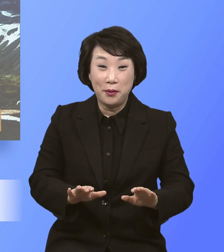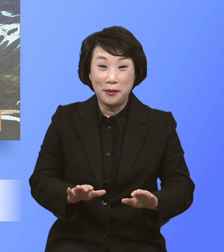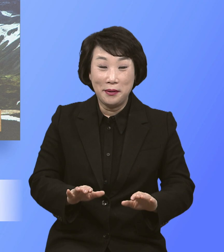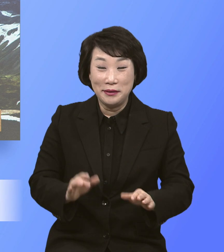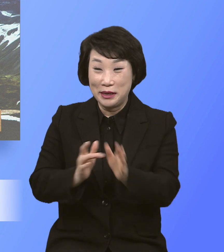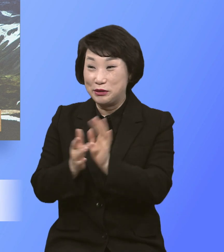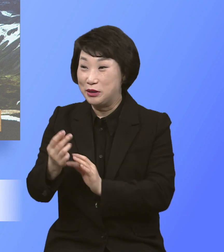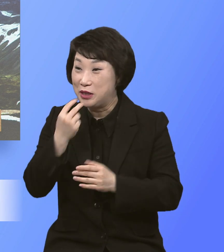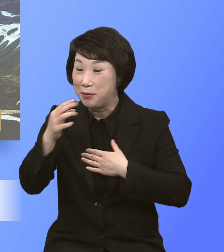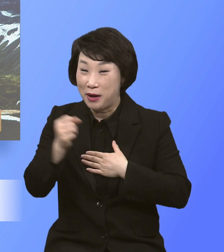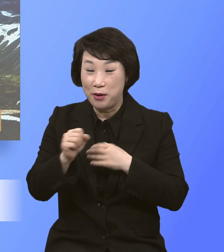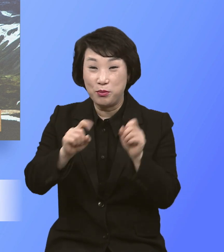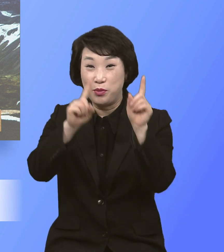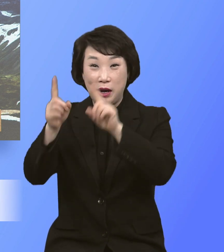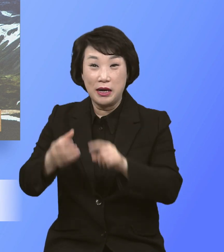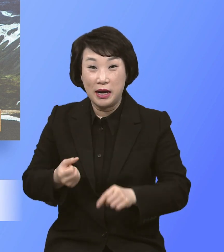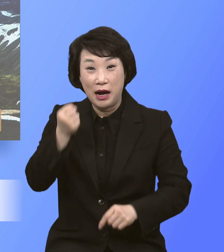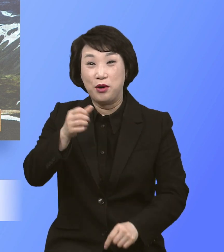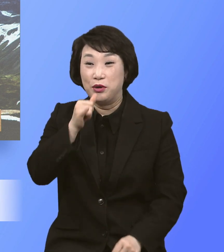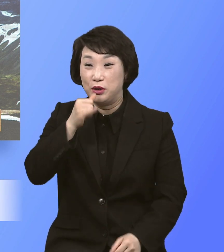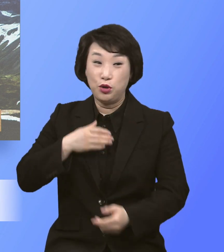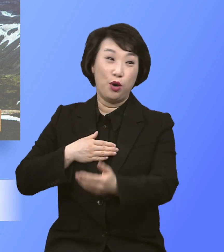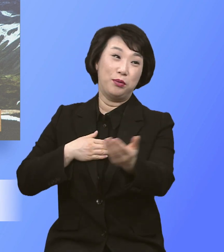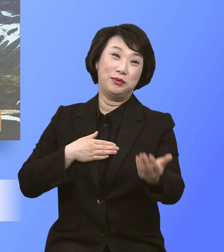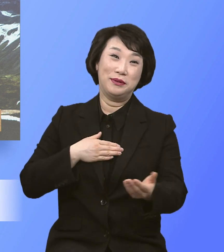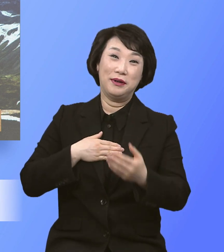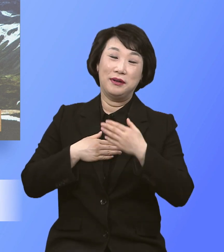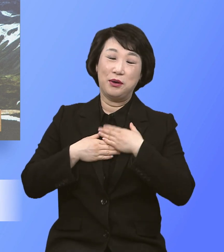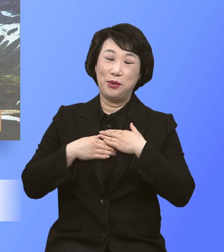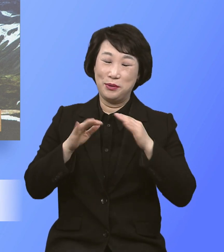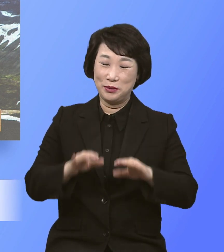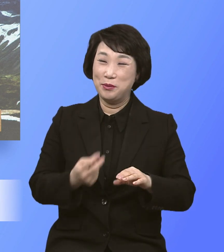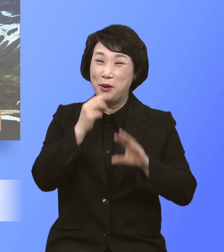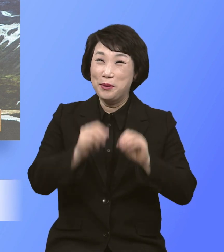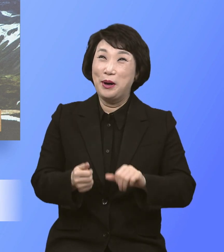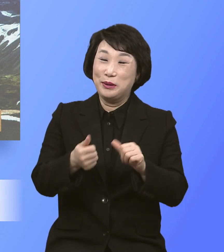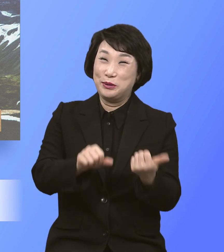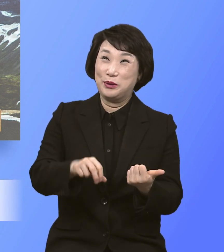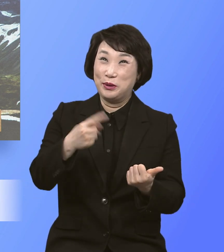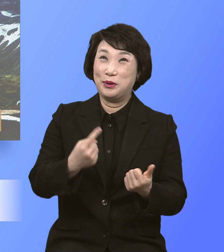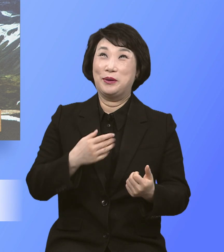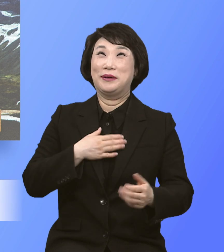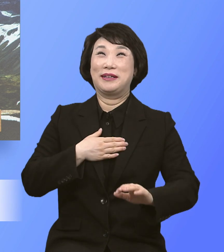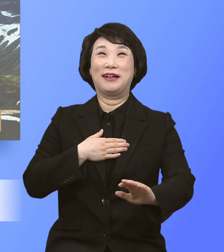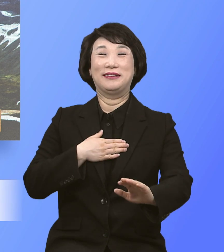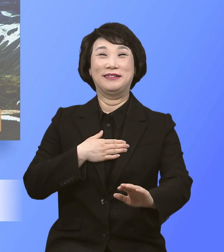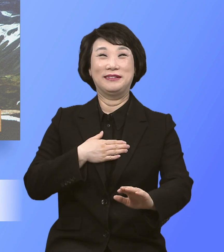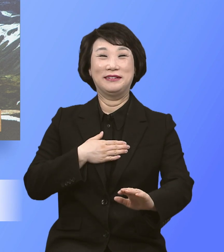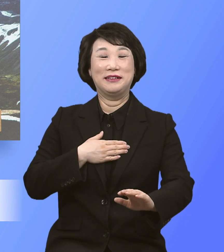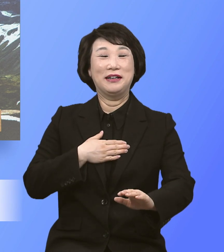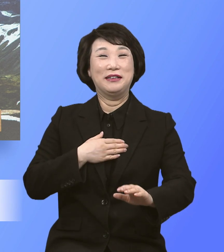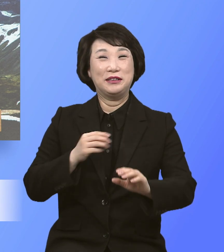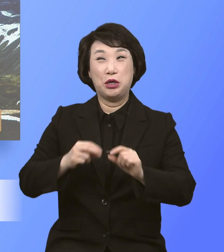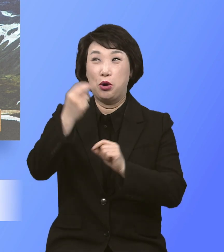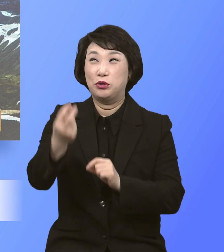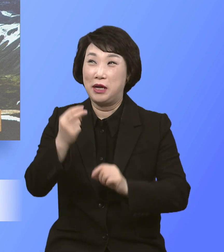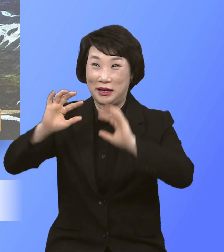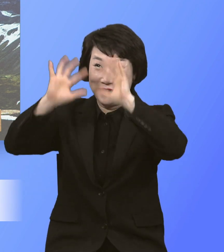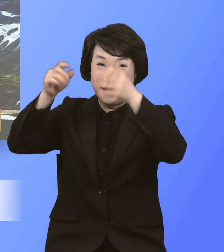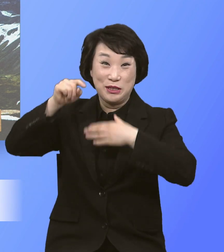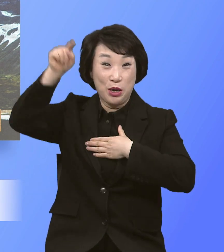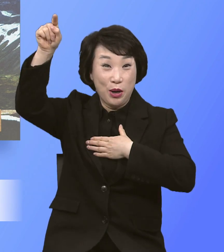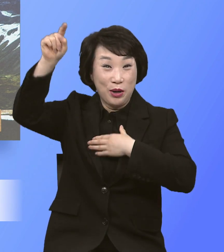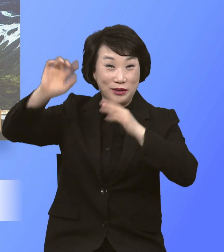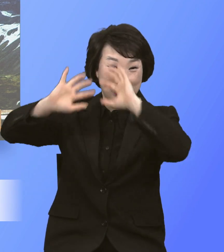예수 생명으로 부활을 가졌다는데, 나는 오늘 목숨이 끝나는 순간에 나는 영생의 나라